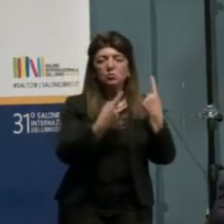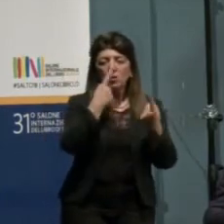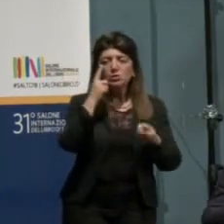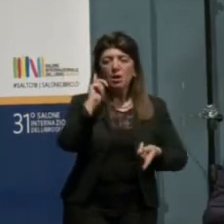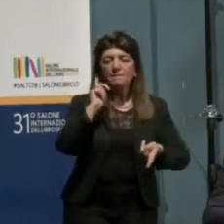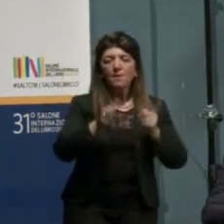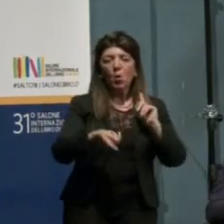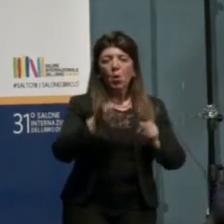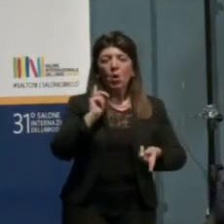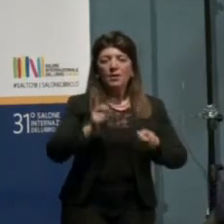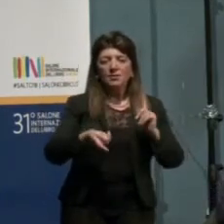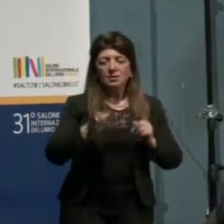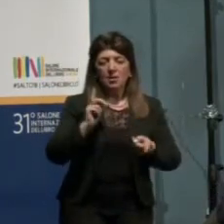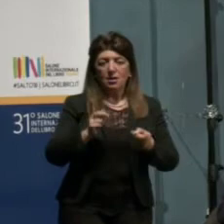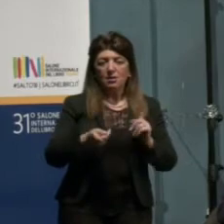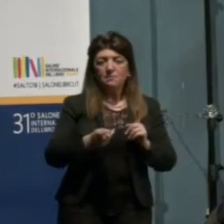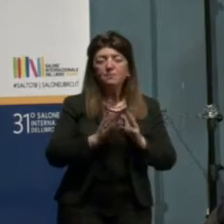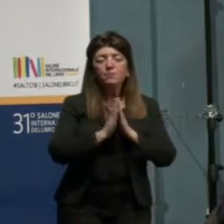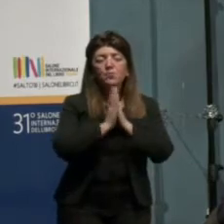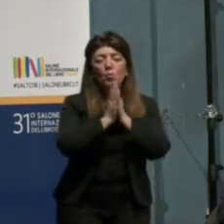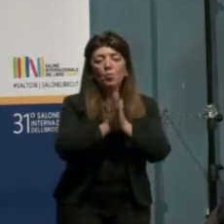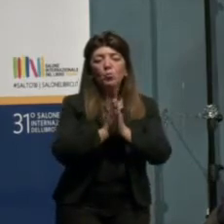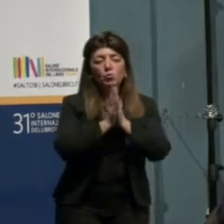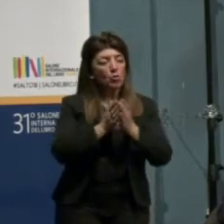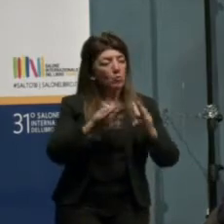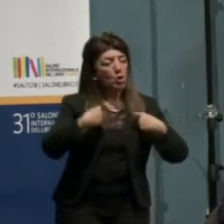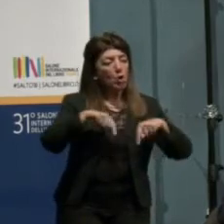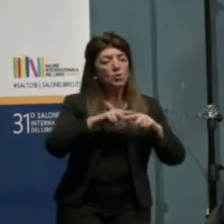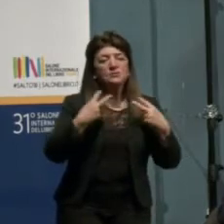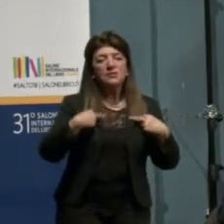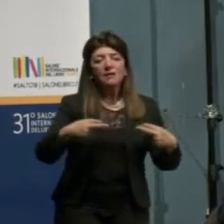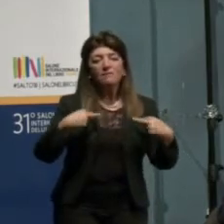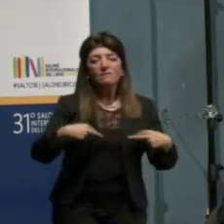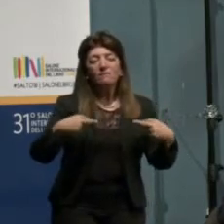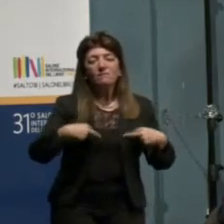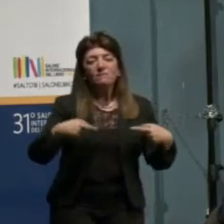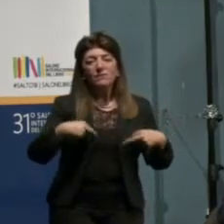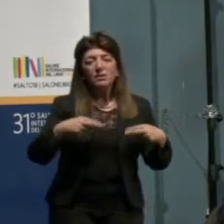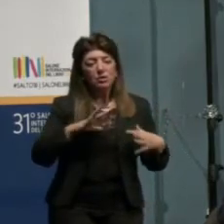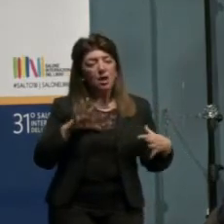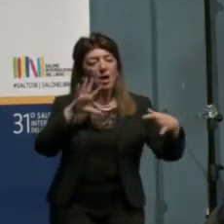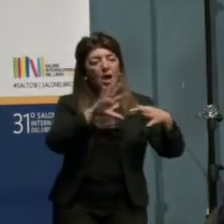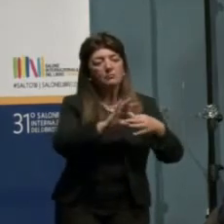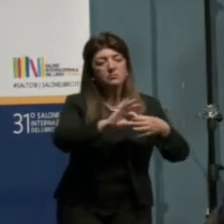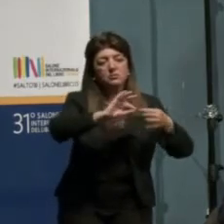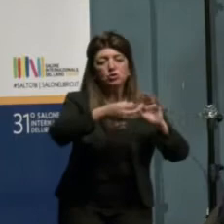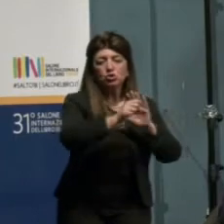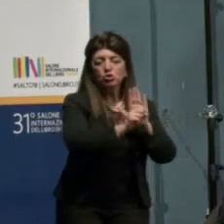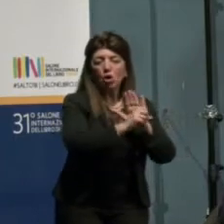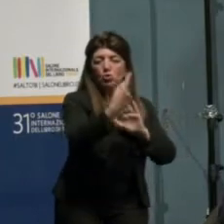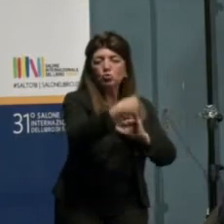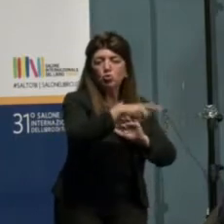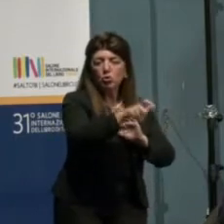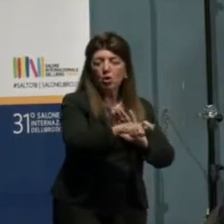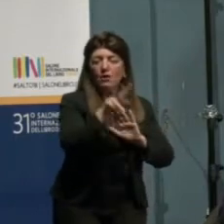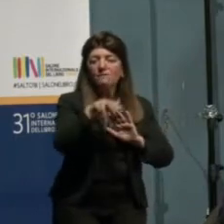purtroppo molto della nostra vita ma in particolare la tragedia di giulio no purtroppo non è una